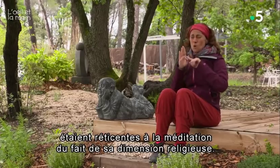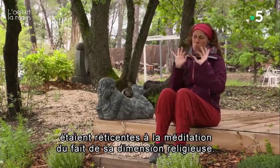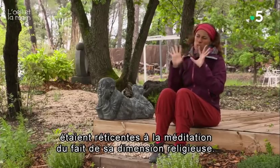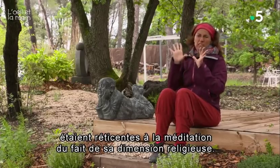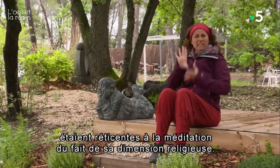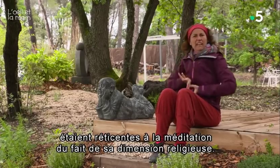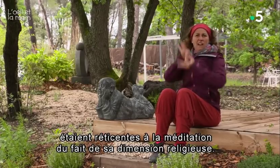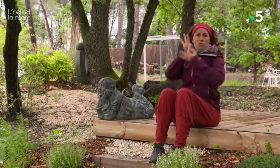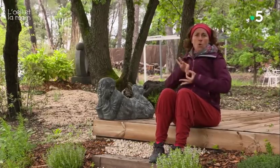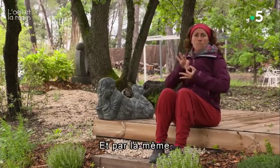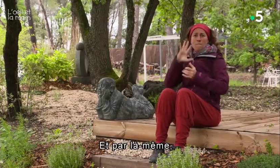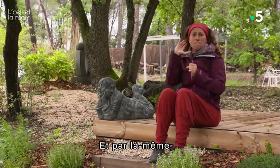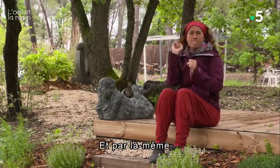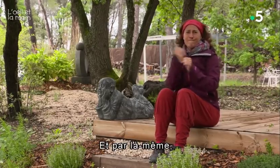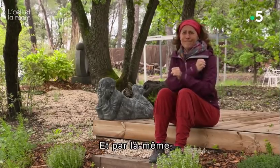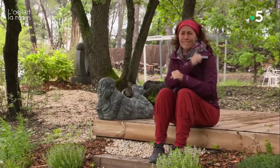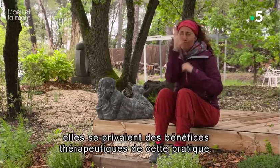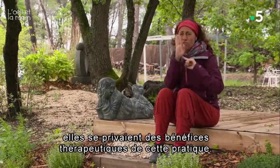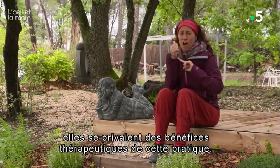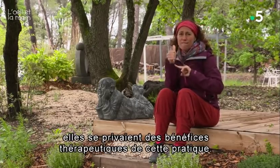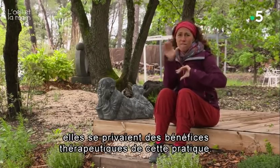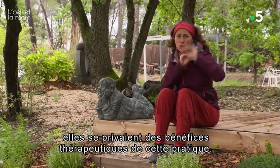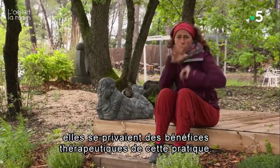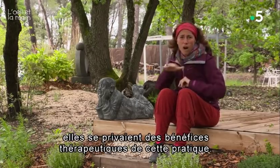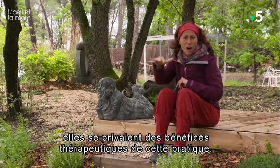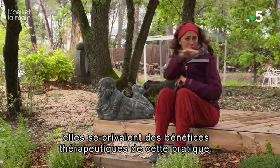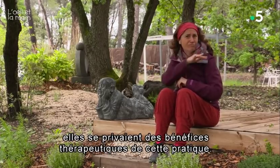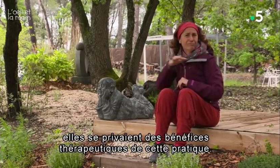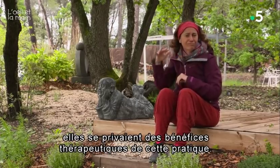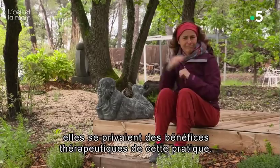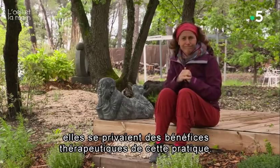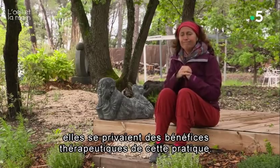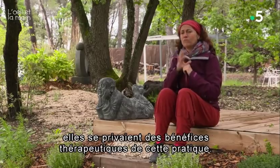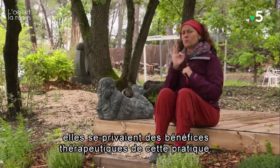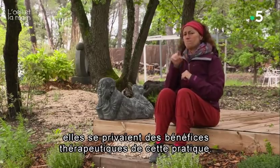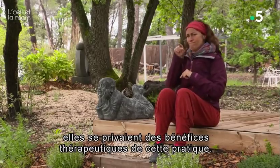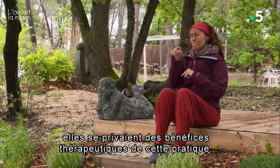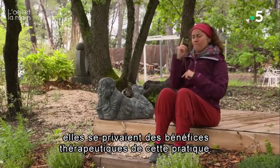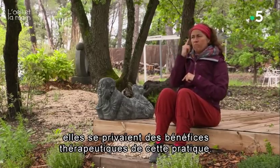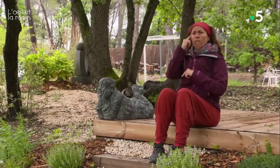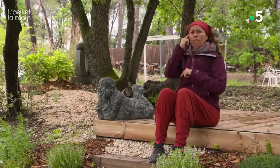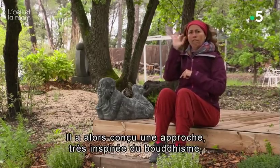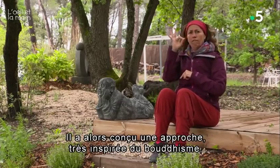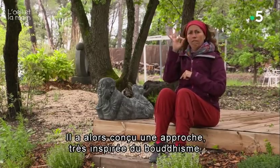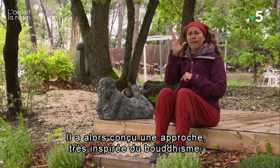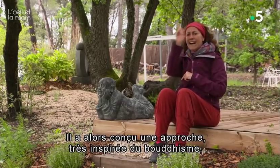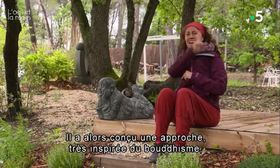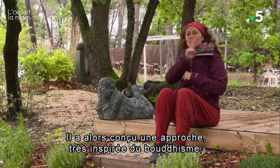dimension religieuse. Et par là même, elles se privaient des bénéfices thérapeutiques de cette pratique. Il a alors conçu une